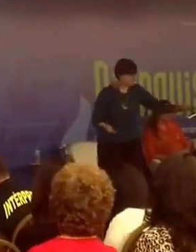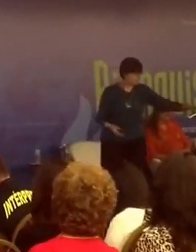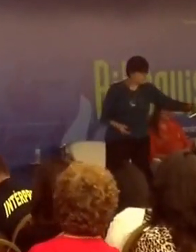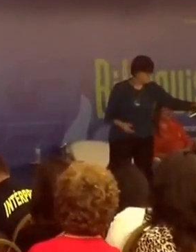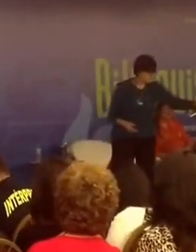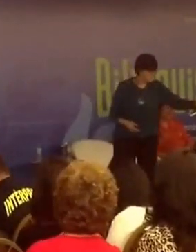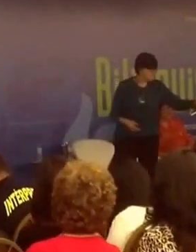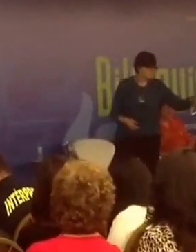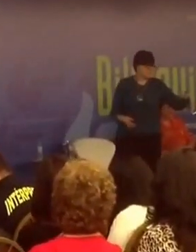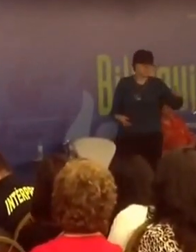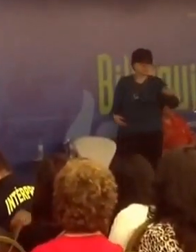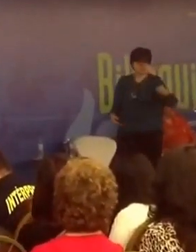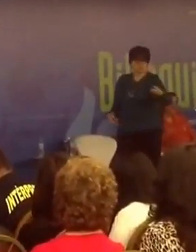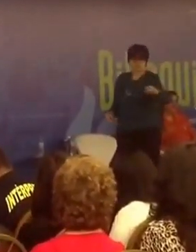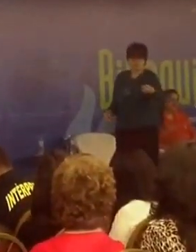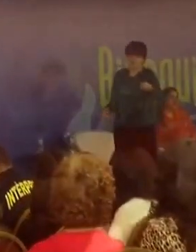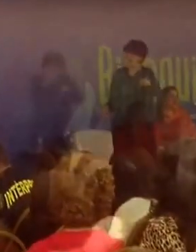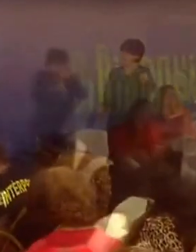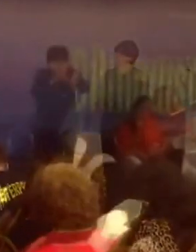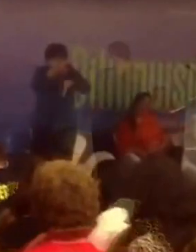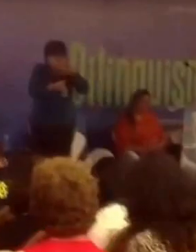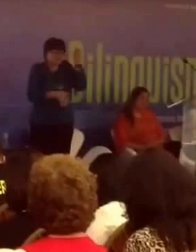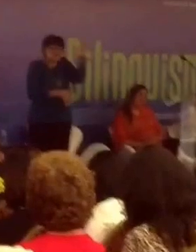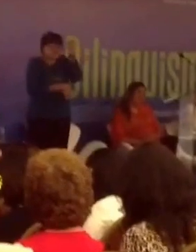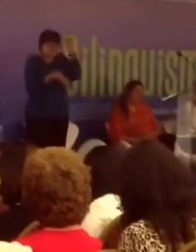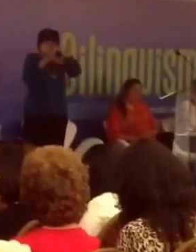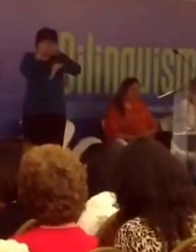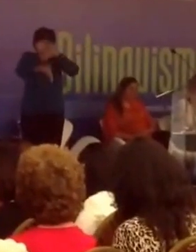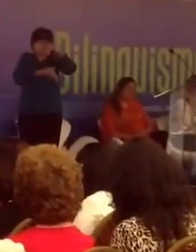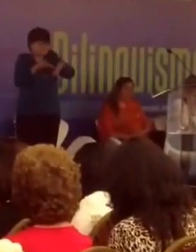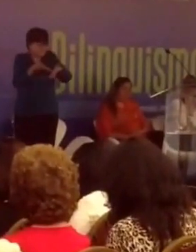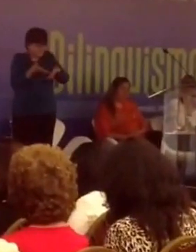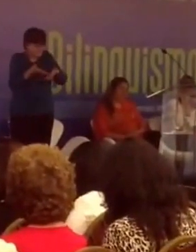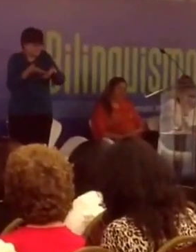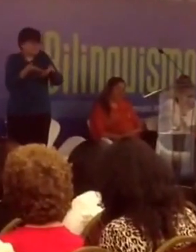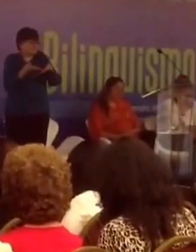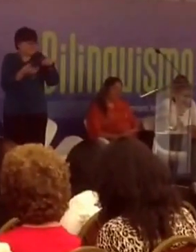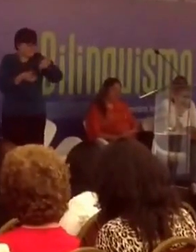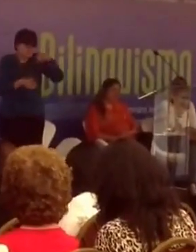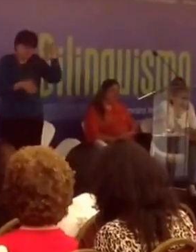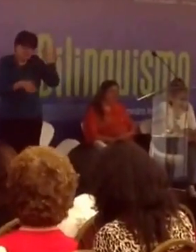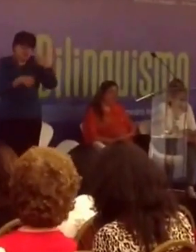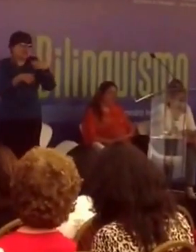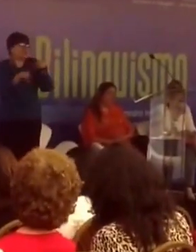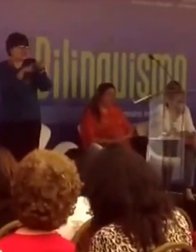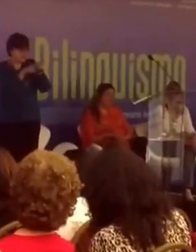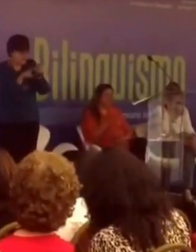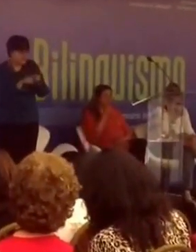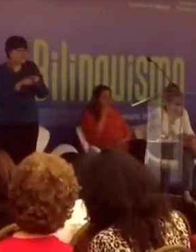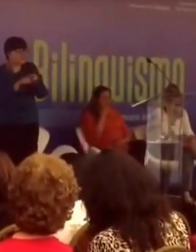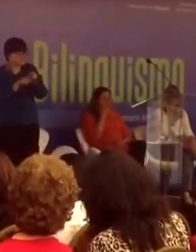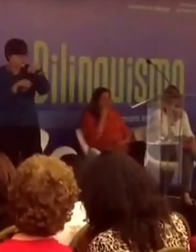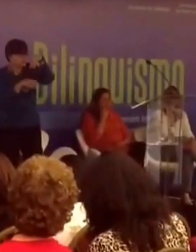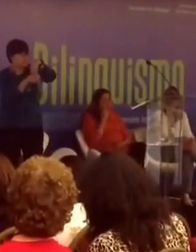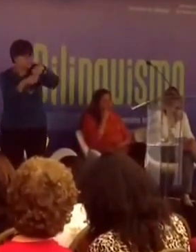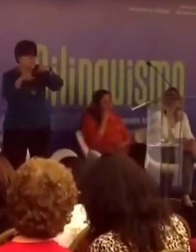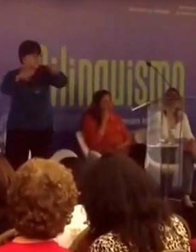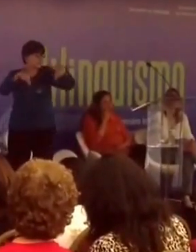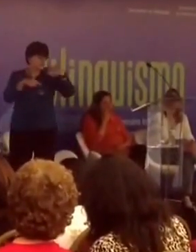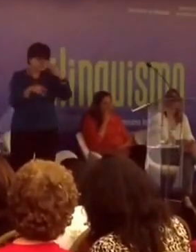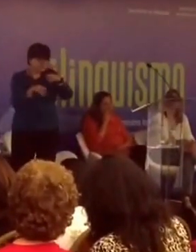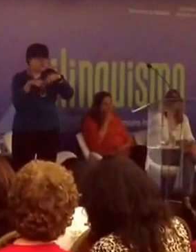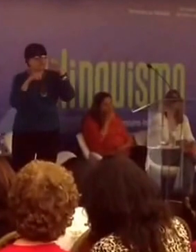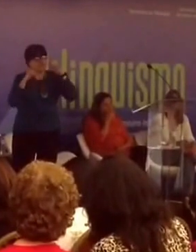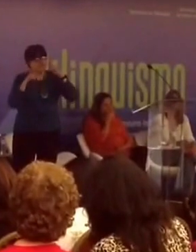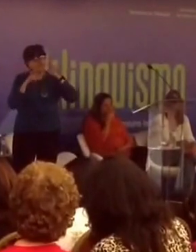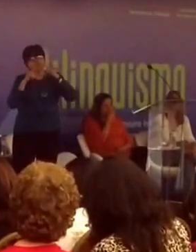nesse processo de educação, então não é importante que ele tenha acesso ali à língua de sinais e que ele esteja ali com outros